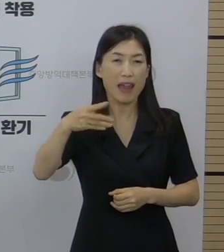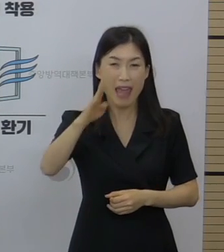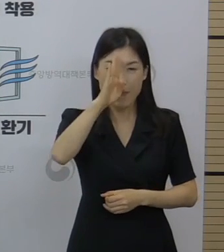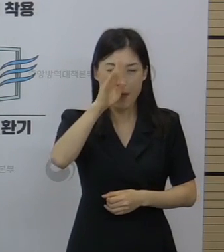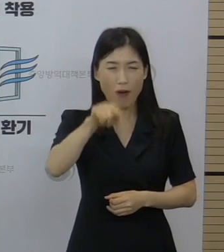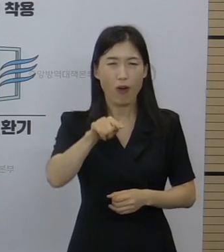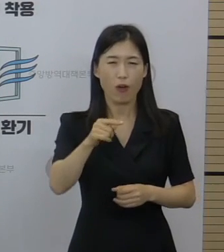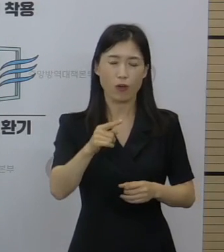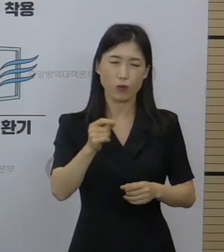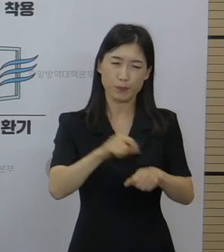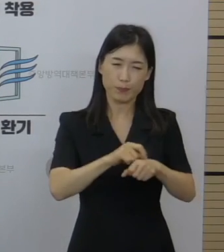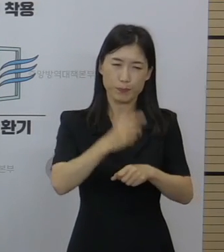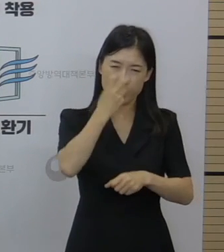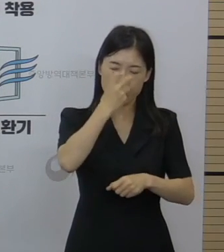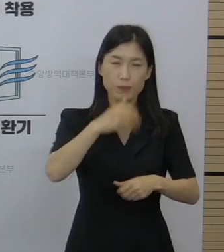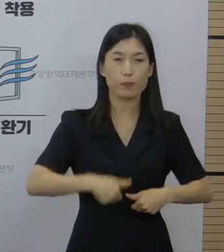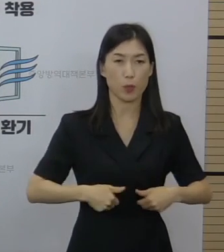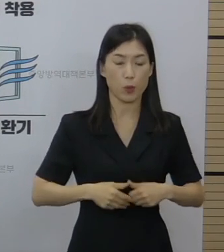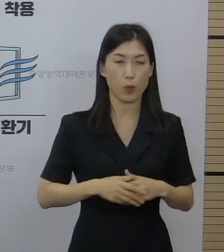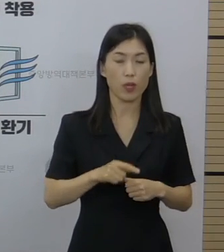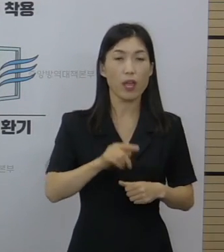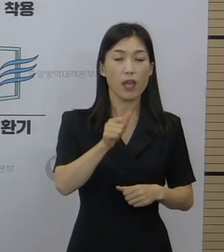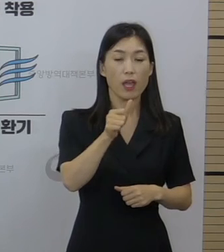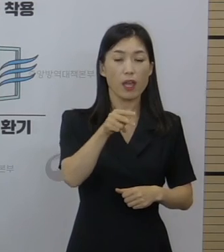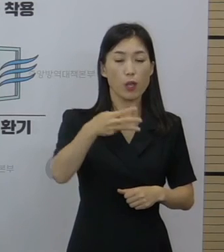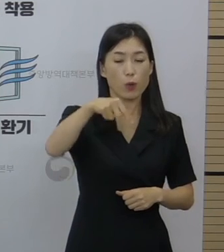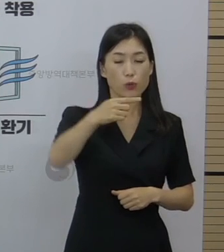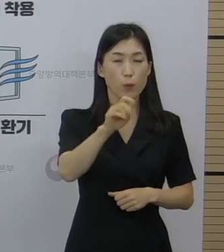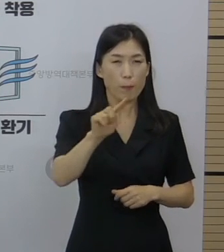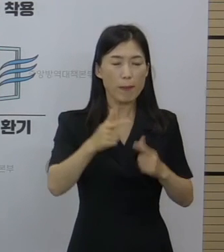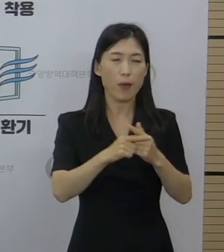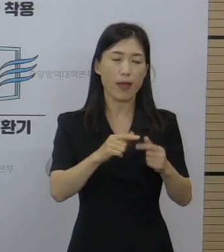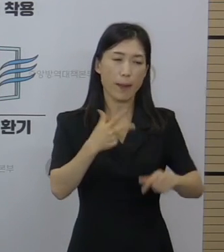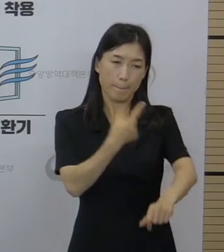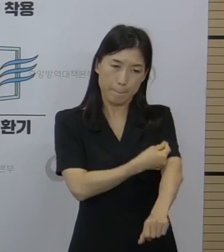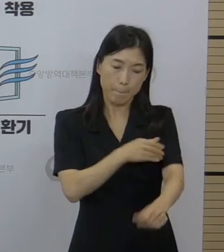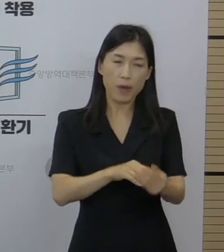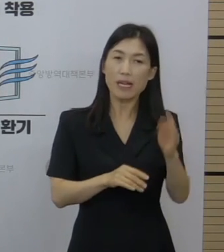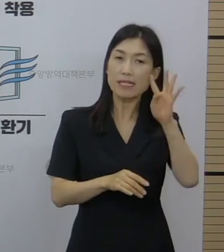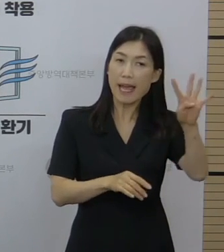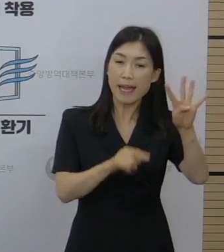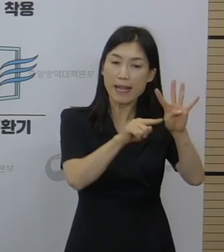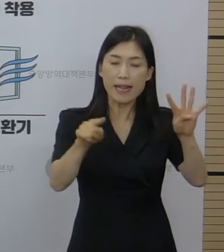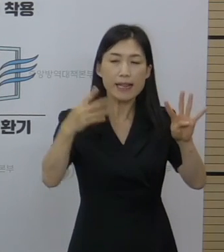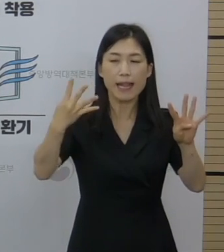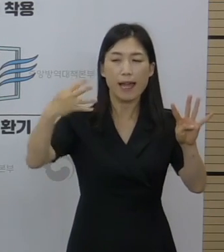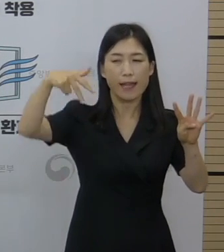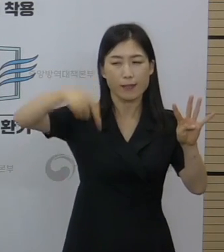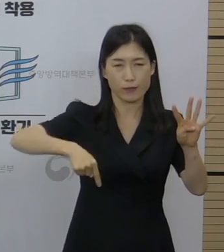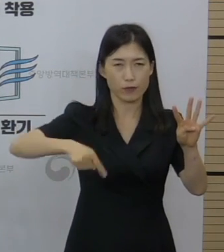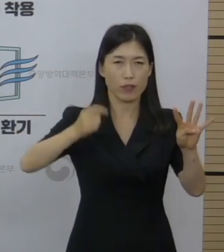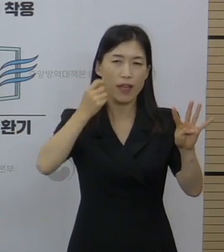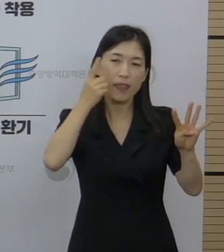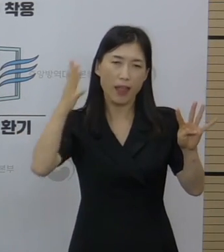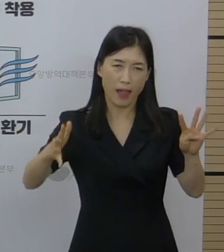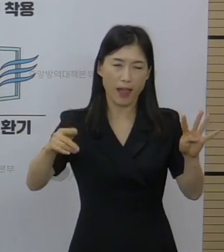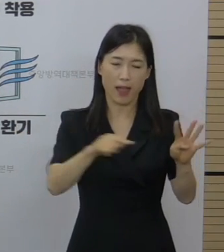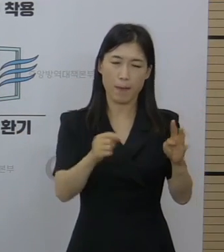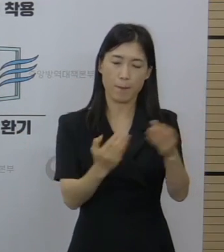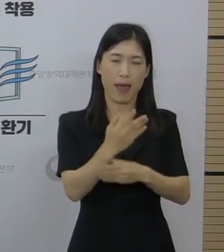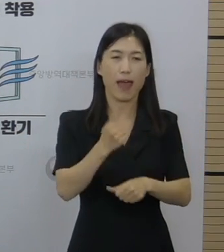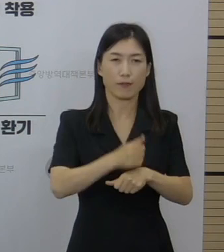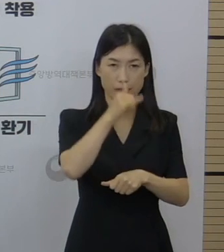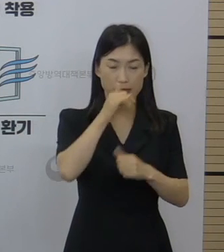필요합니다. 혈소판 감소성 혈전증은 접종 후 4일에서 4주 사이에 주로 발생하기 때문에 이틀